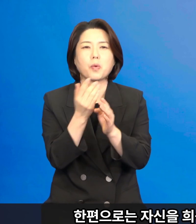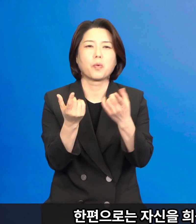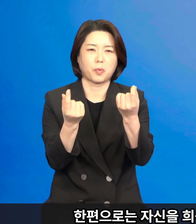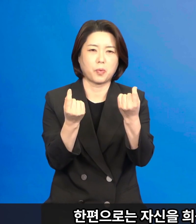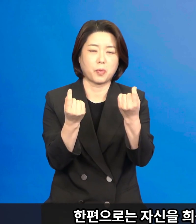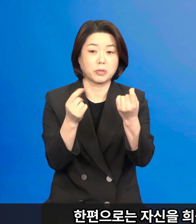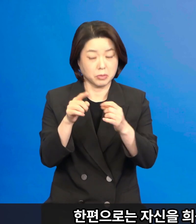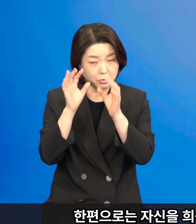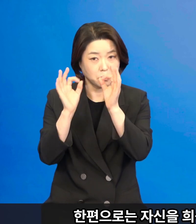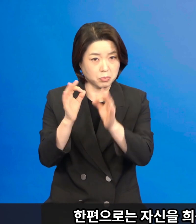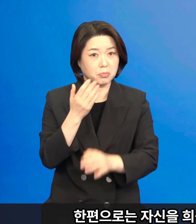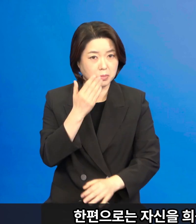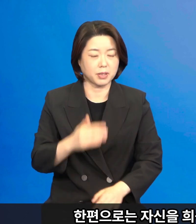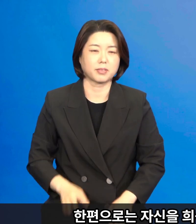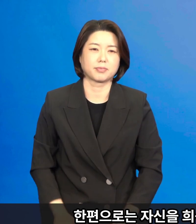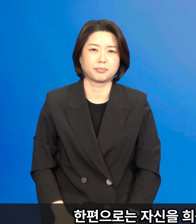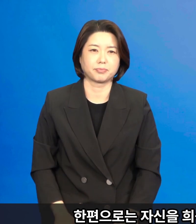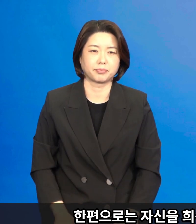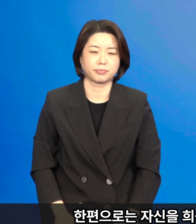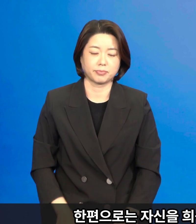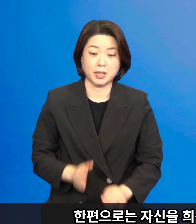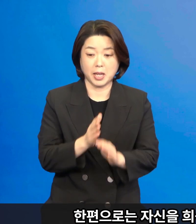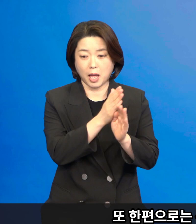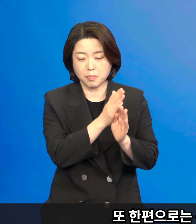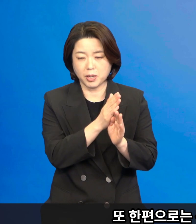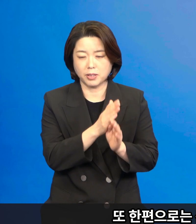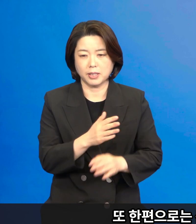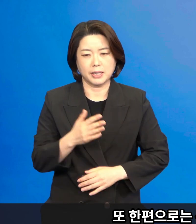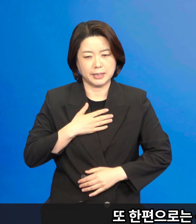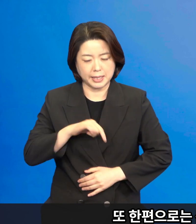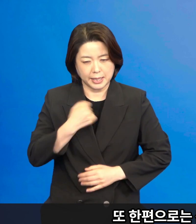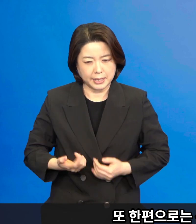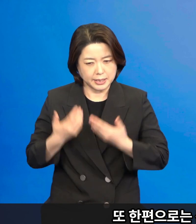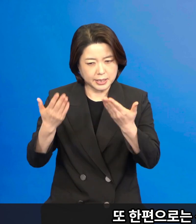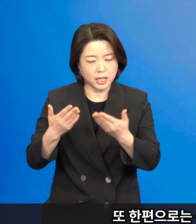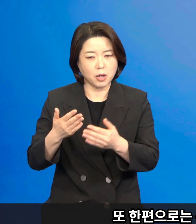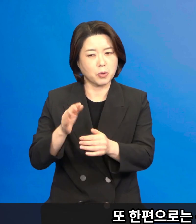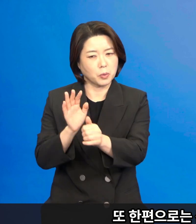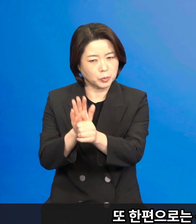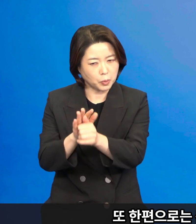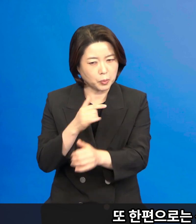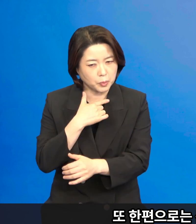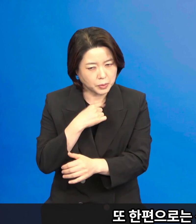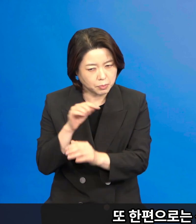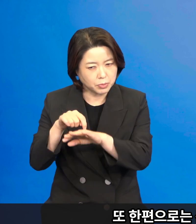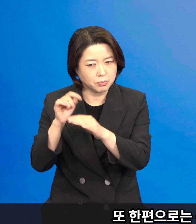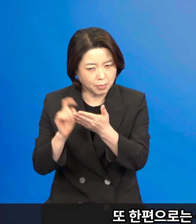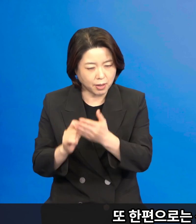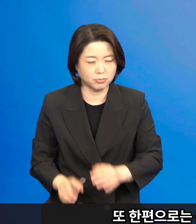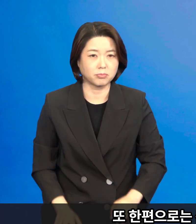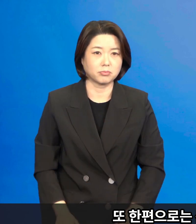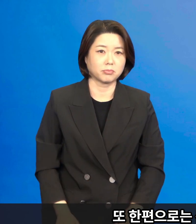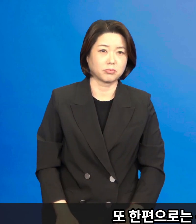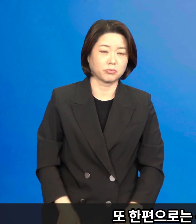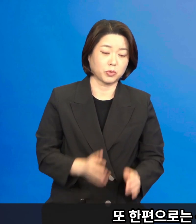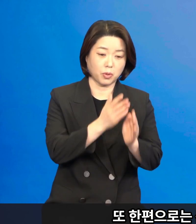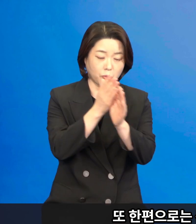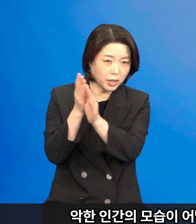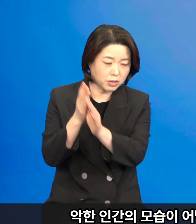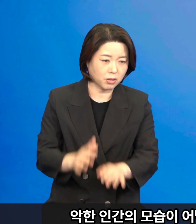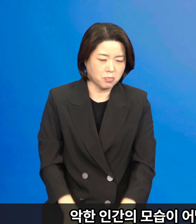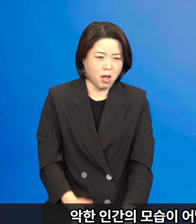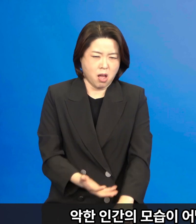한편으로는 자신을 희생하면서 남을 돕고자 하는 마음, 또 한편으로는 몸서릴 정도로